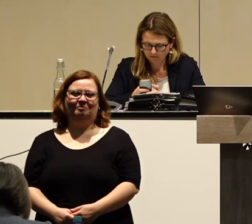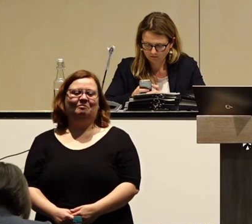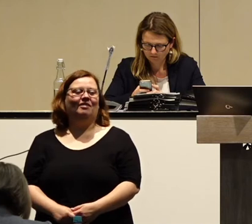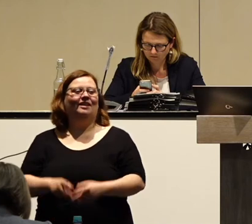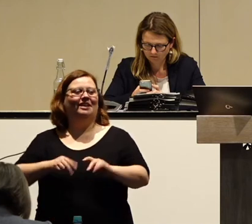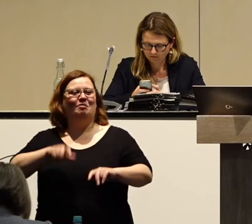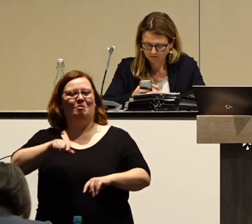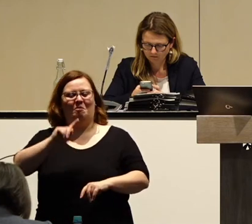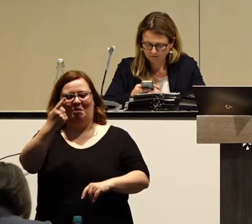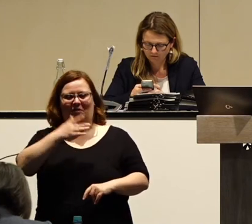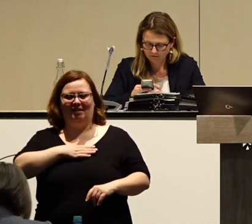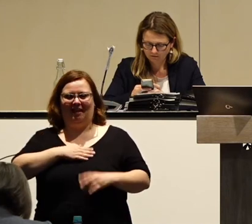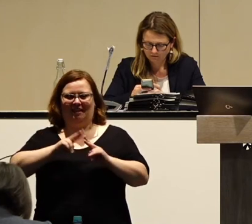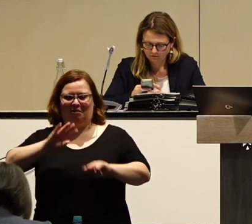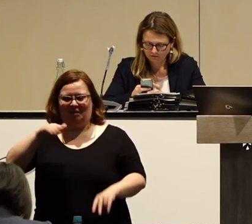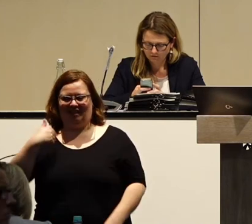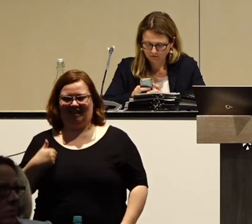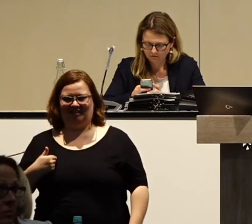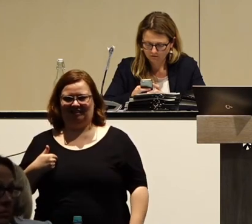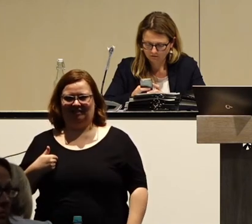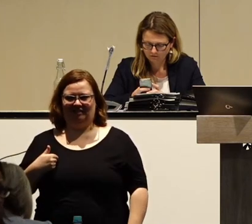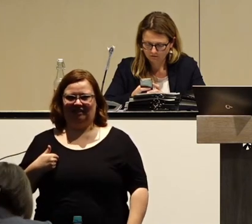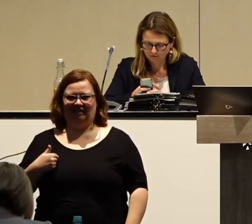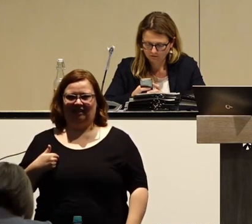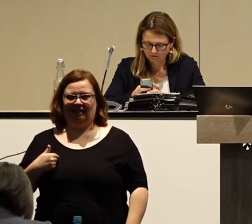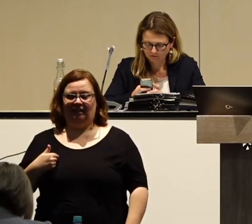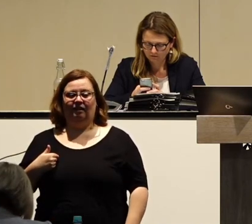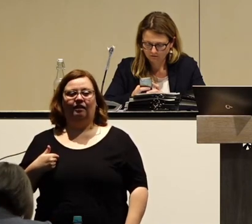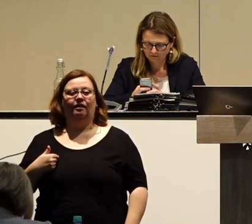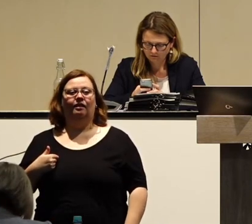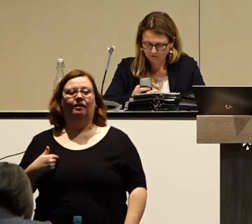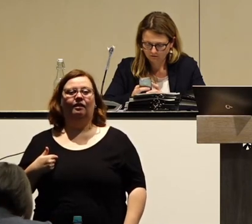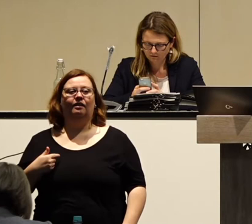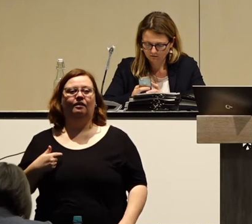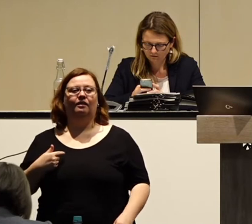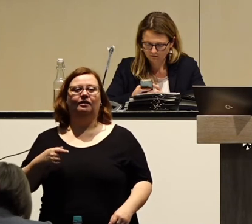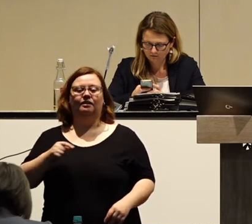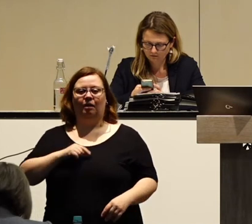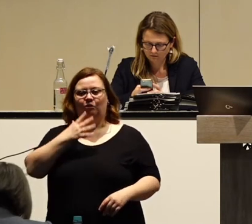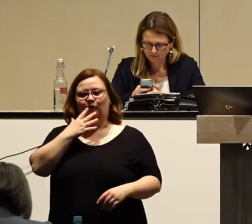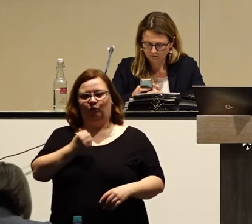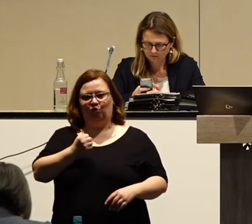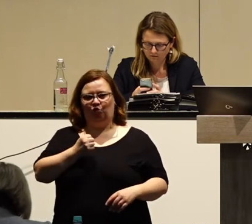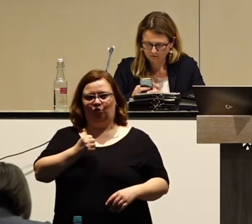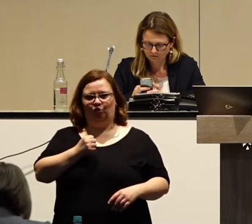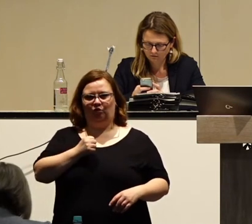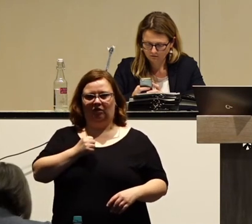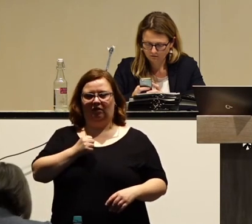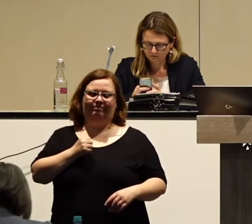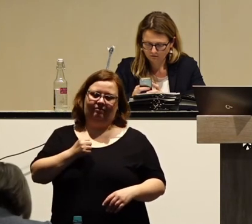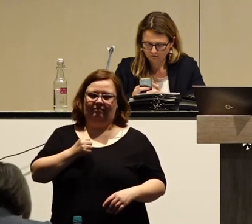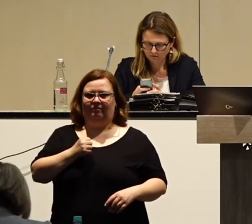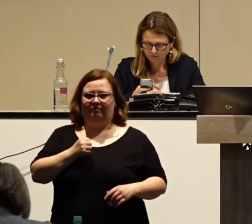Sehr geehrter Oberbürgermeister, sehr geehrte Damen und Herren, ich möchte nochmal auf diesen leider